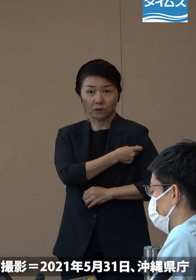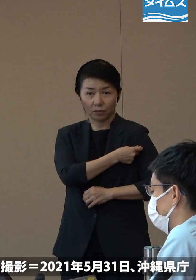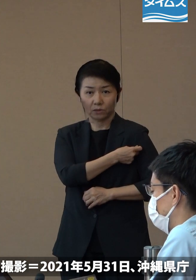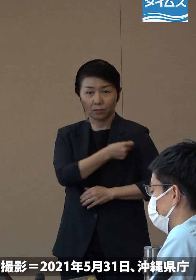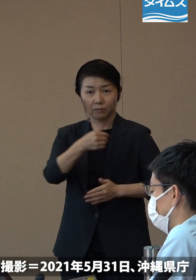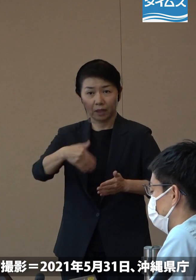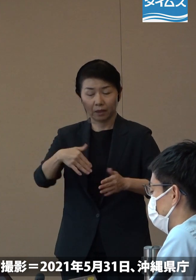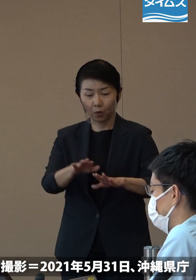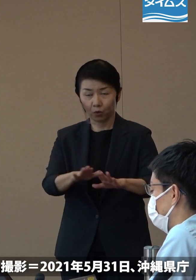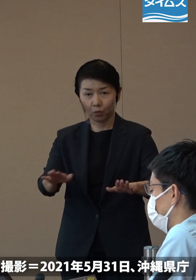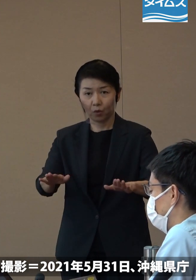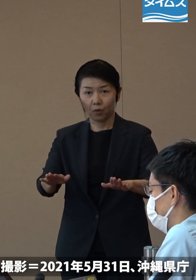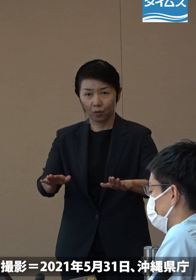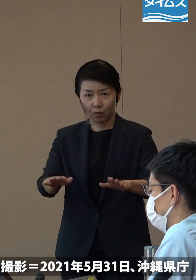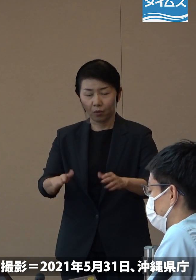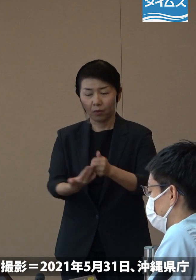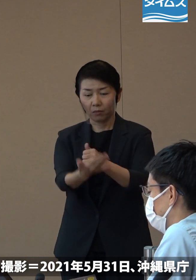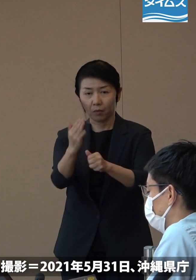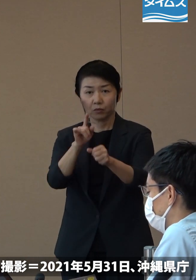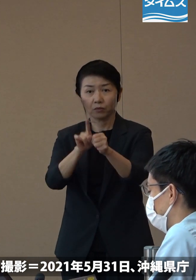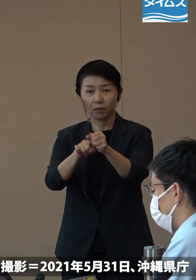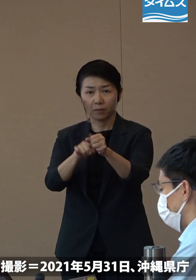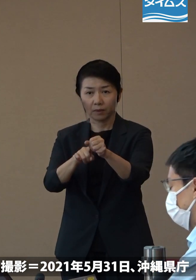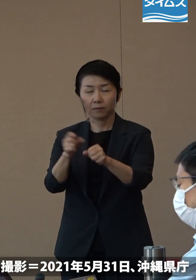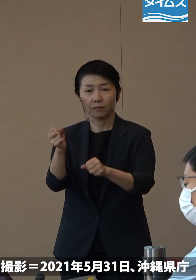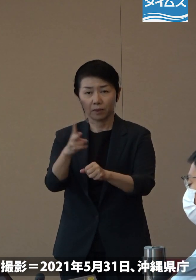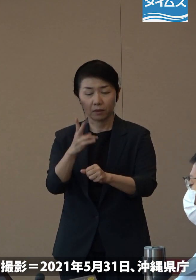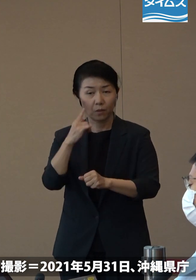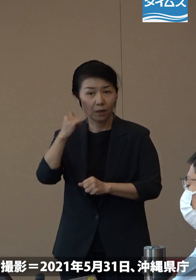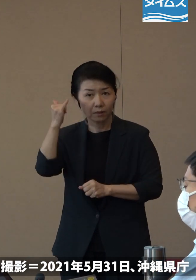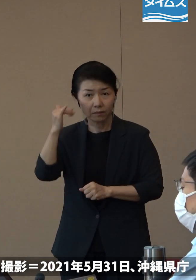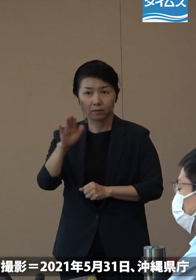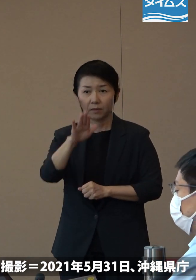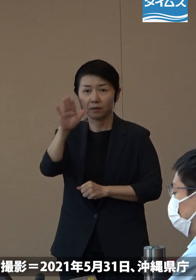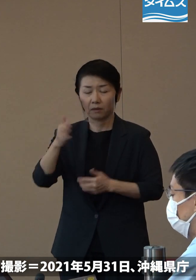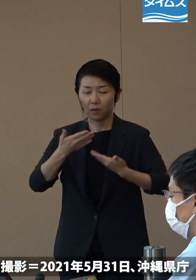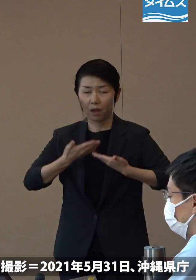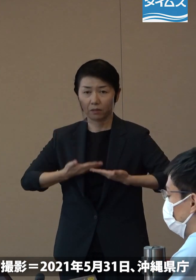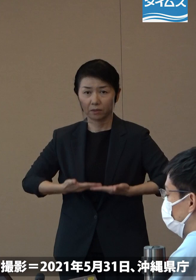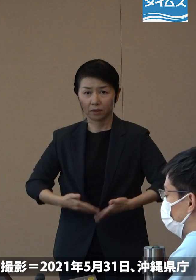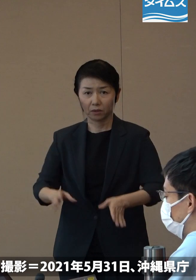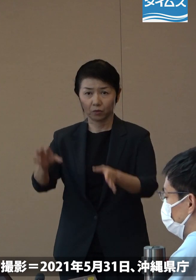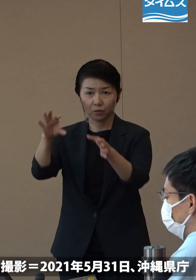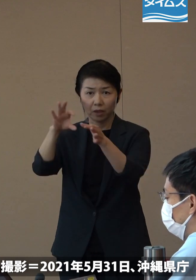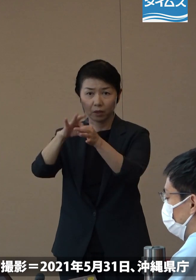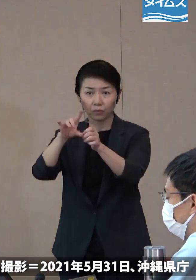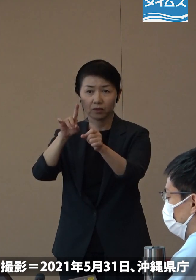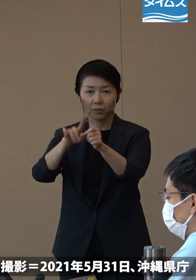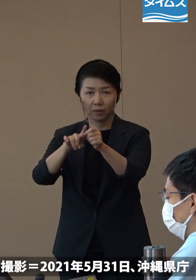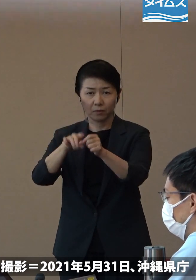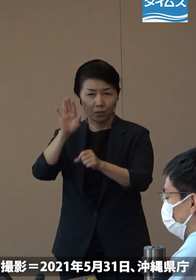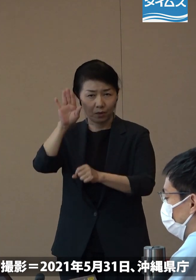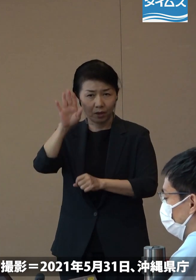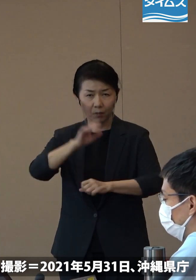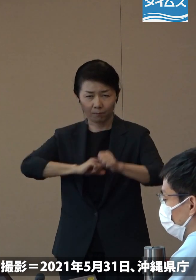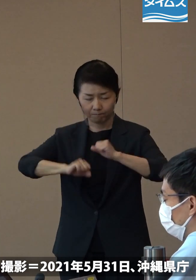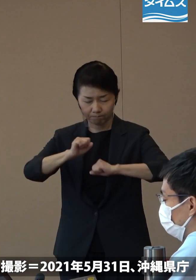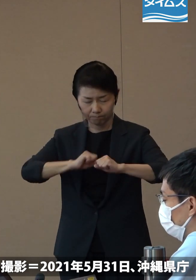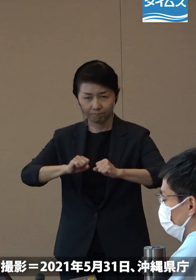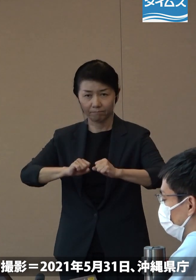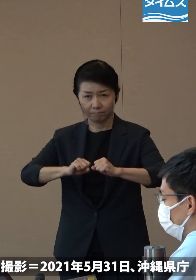たちを守るため、そして保護者の皆様の安心にもつながるようしっかりと取り組んでまいります